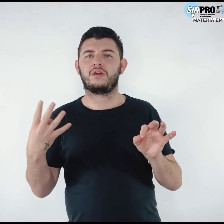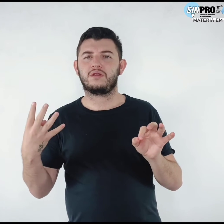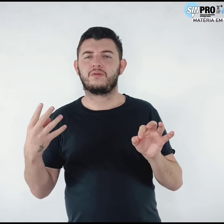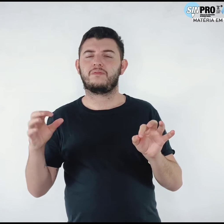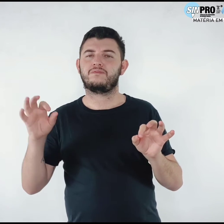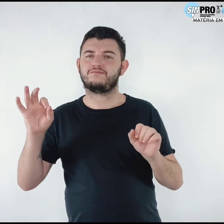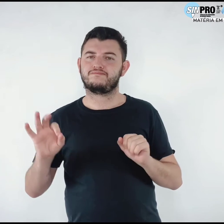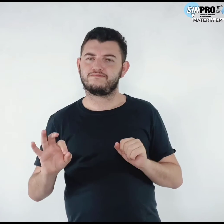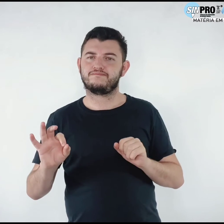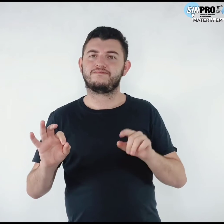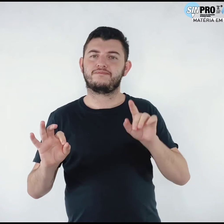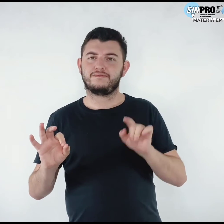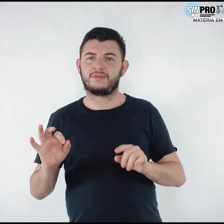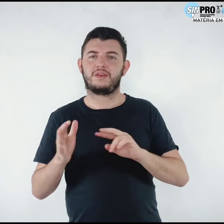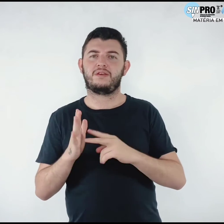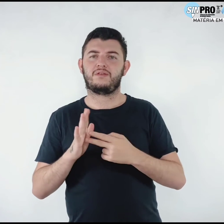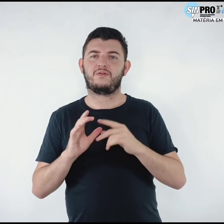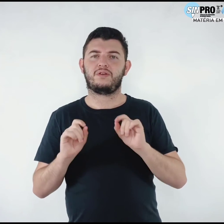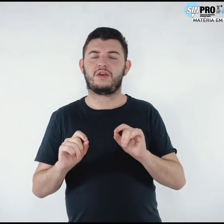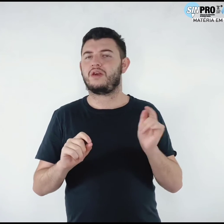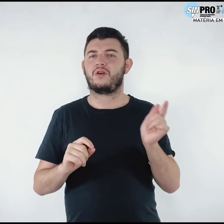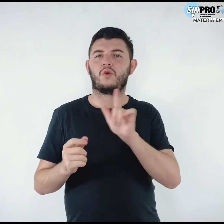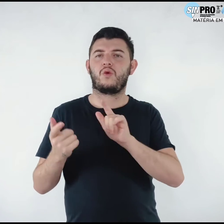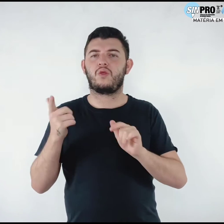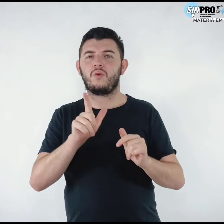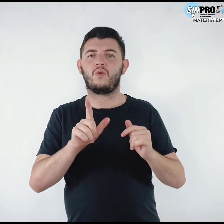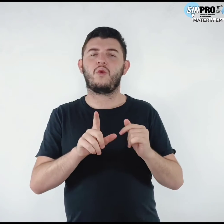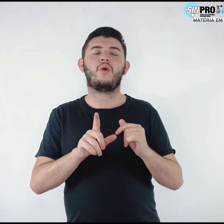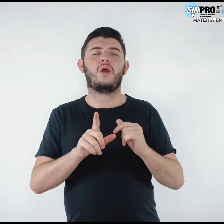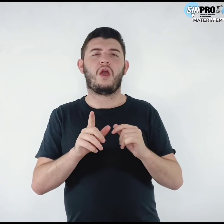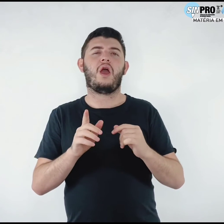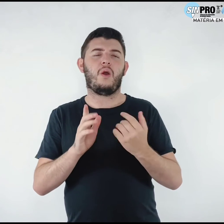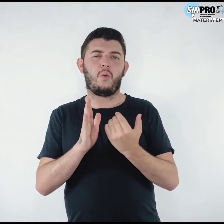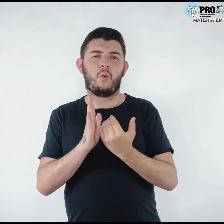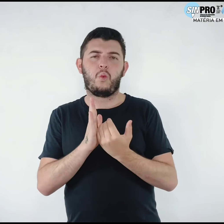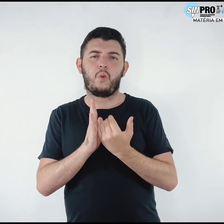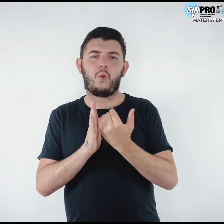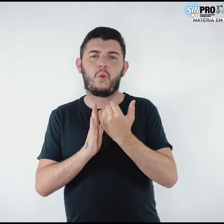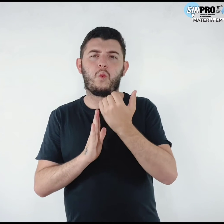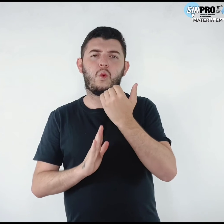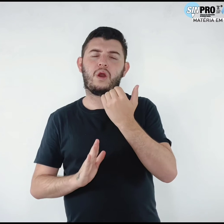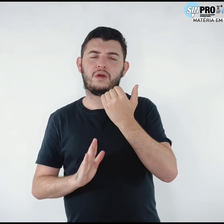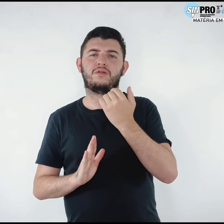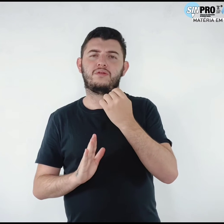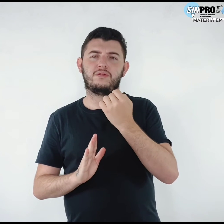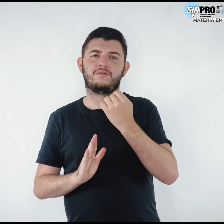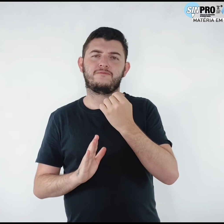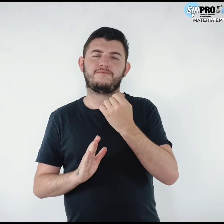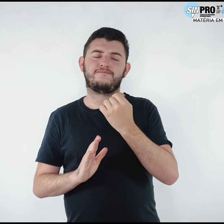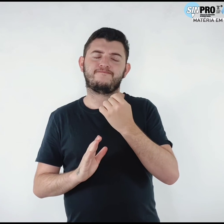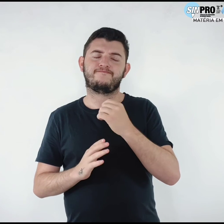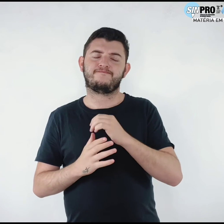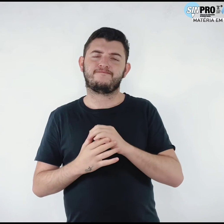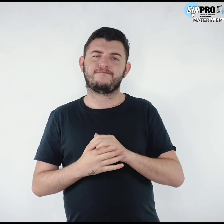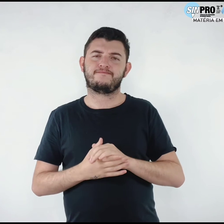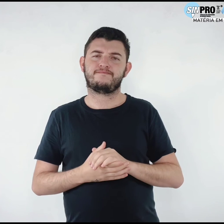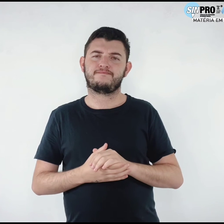7,44% do rendimento no quarto trimestre, respectivamente.